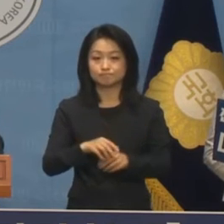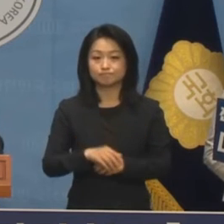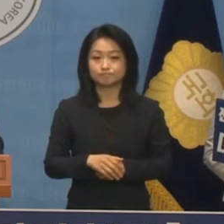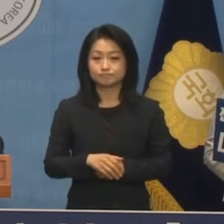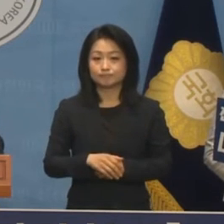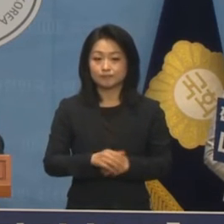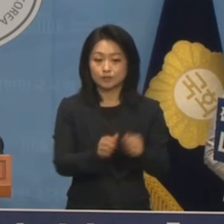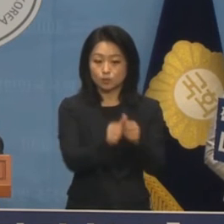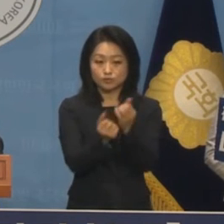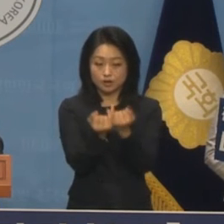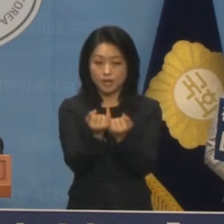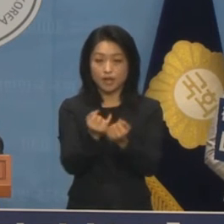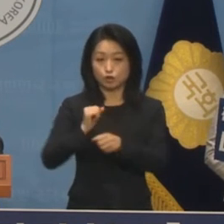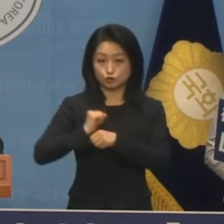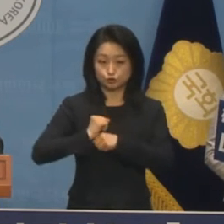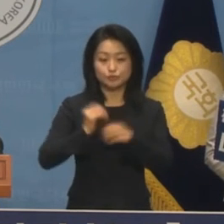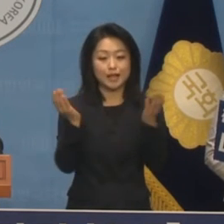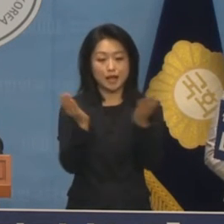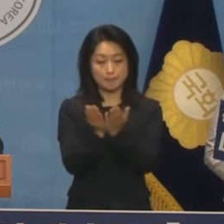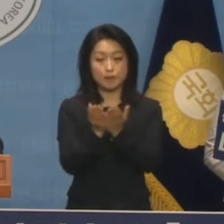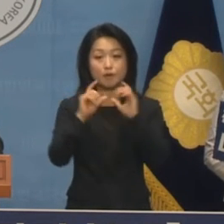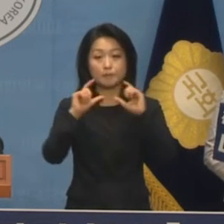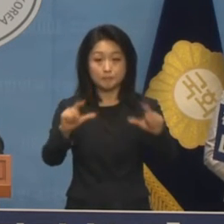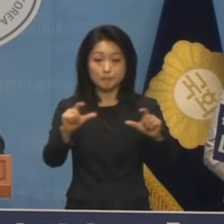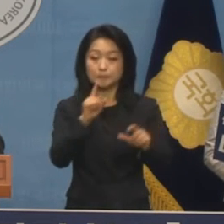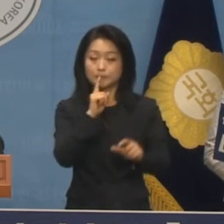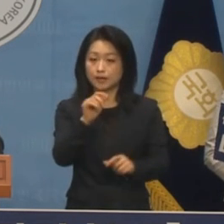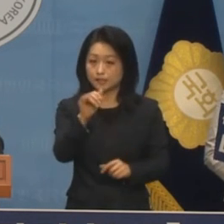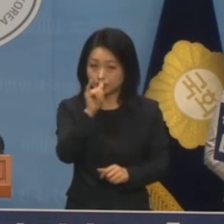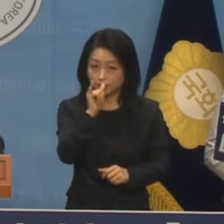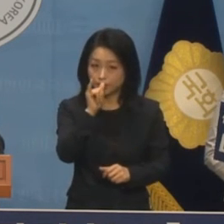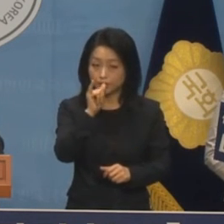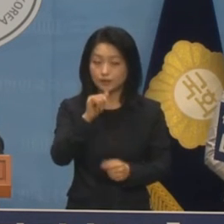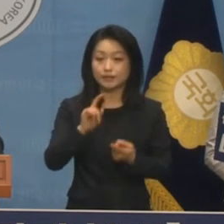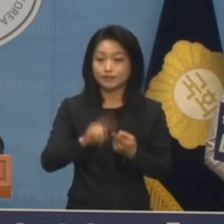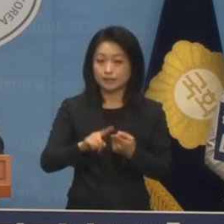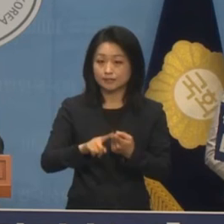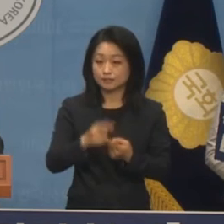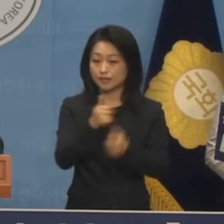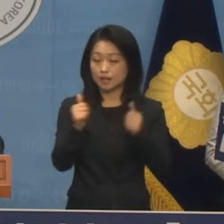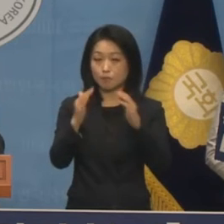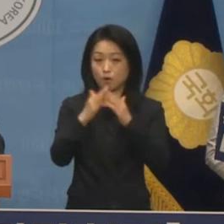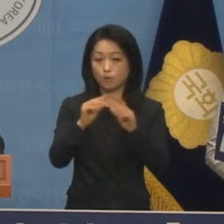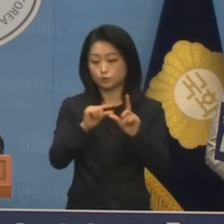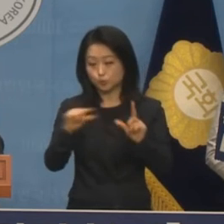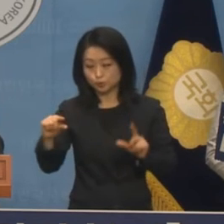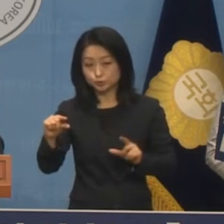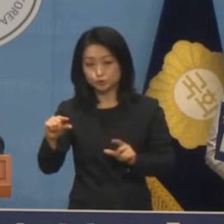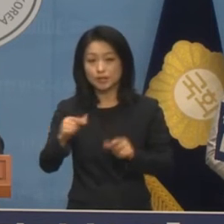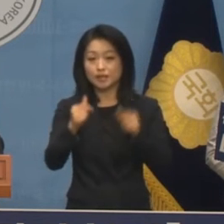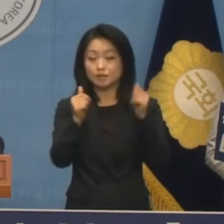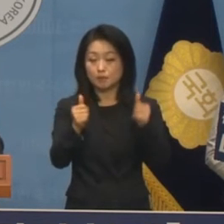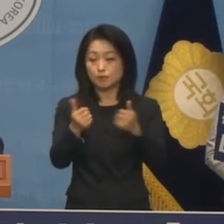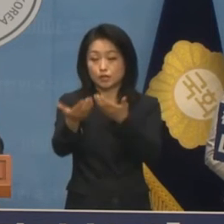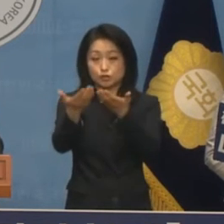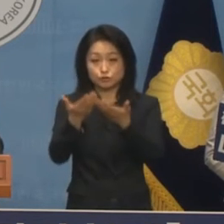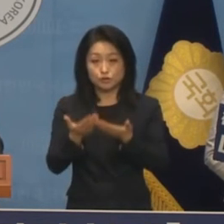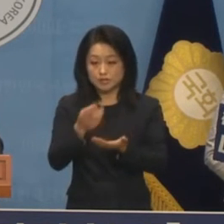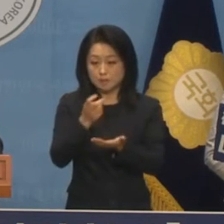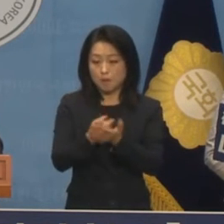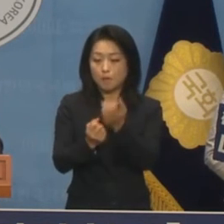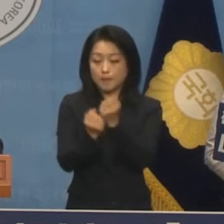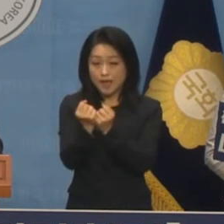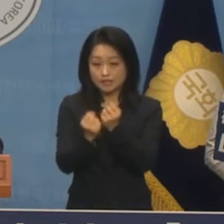군대 내 동성애가 합법이라는 취지의 판결을 한 바 있습니다. 이에 대해 대법원 소수 의견은 사법부에 주어진 법률 해석